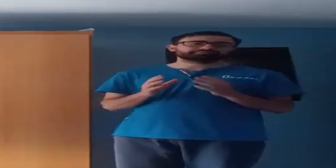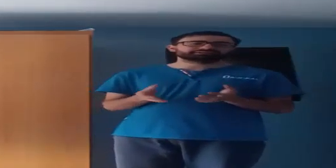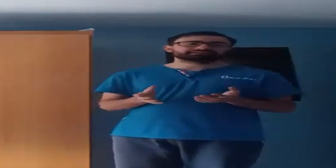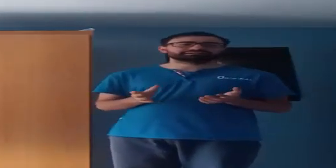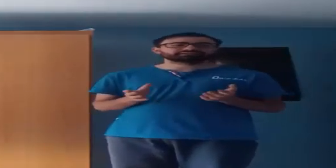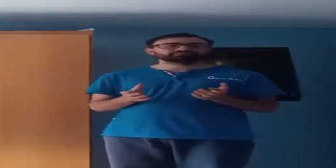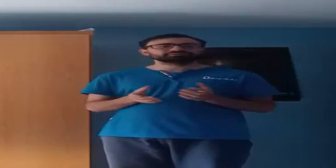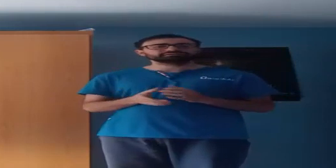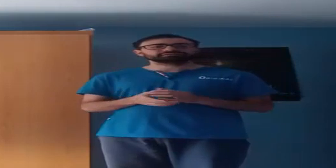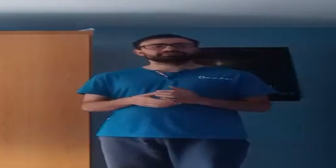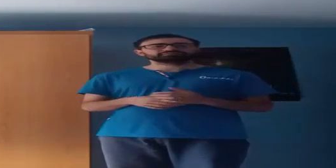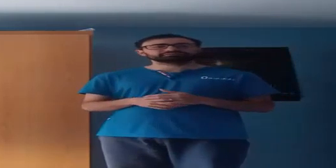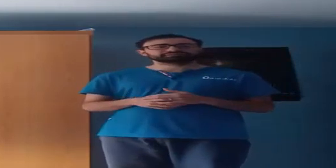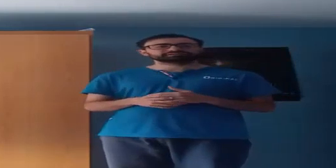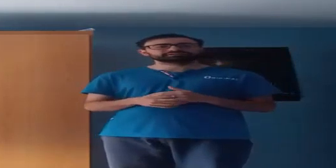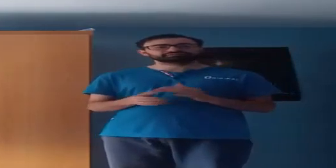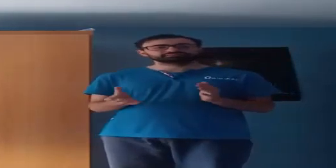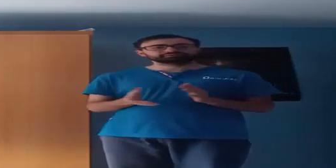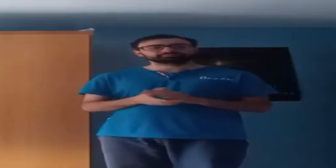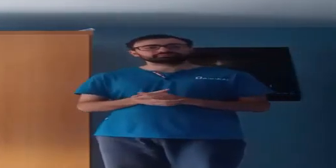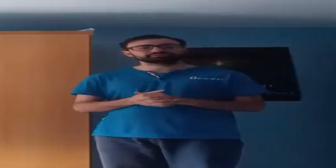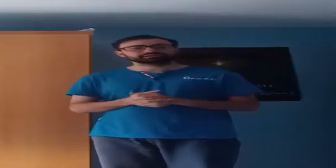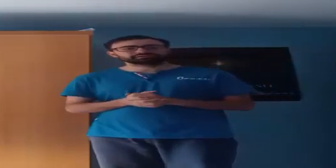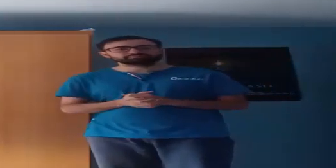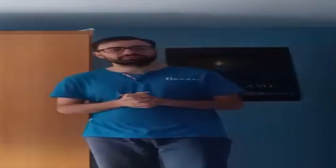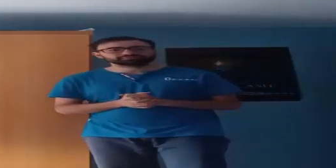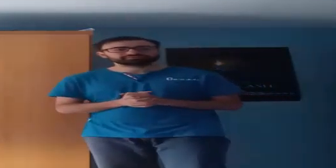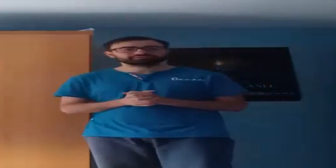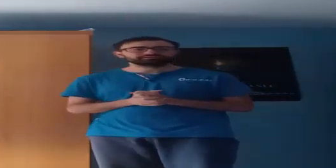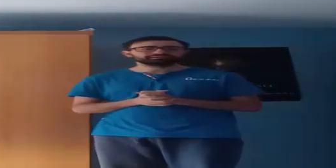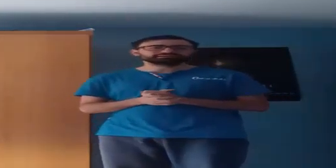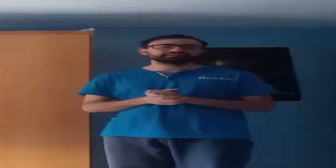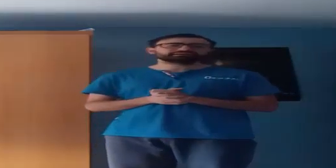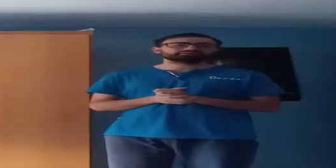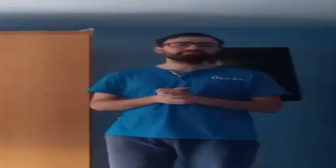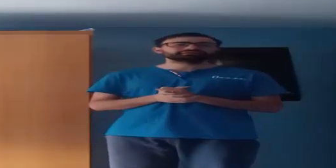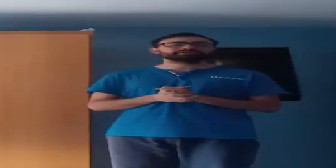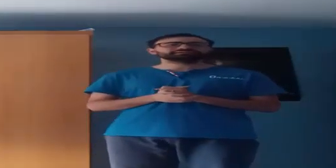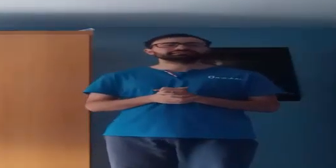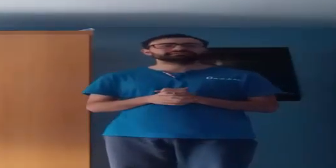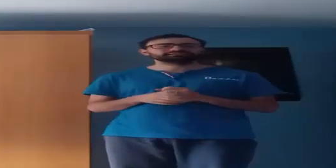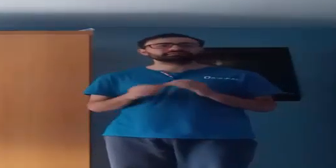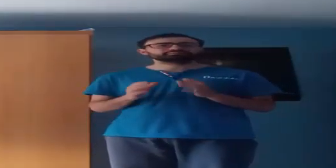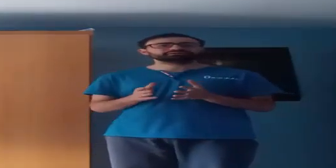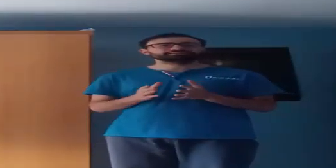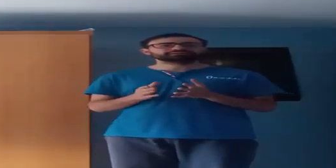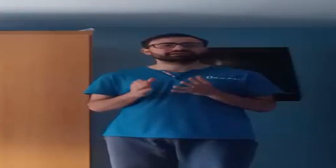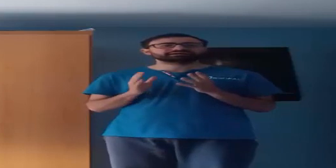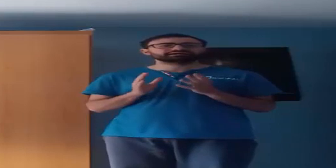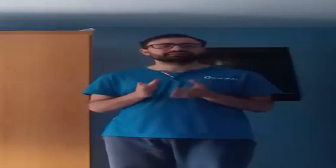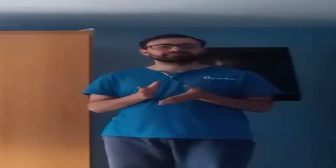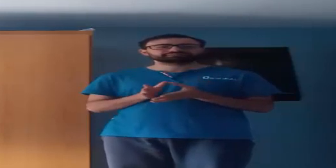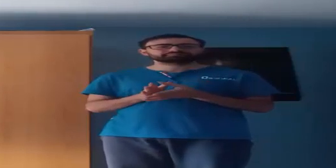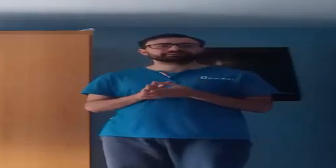había engañado y que no estaría su hermosa Eurídice, y la joven es de vuelta llevada